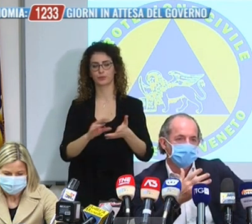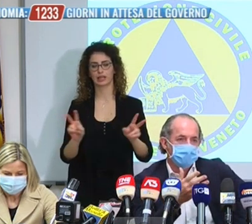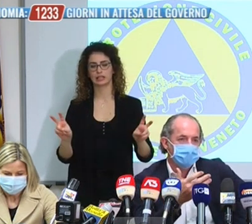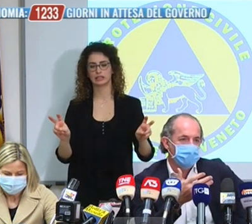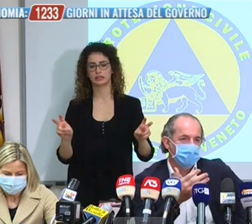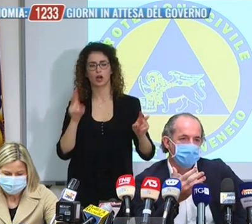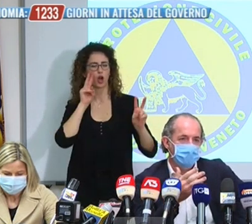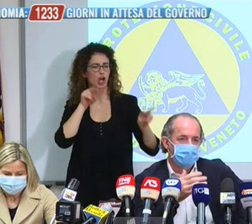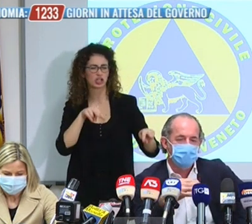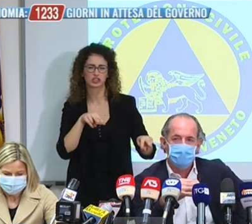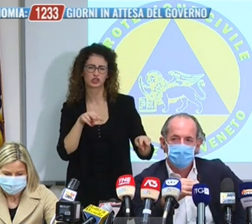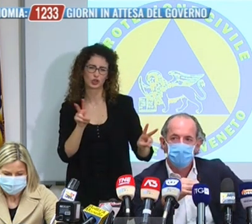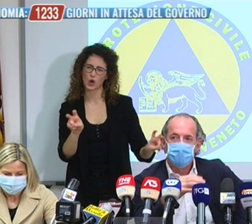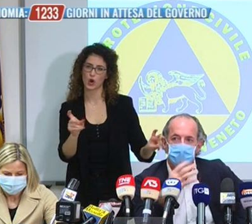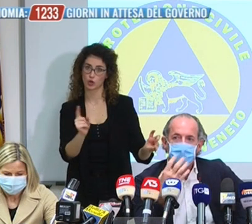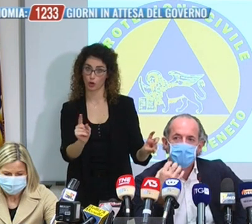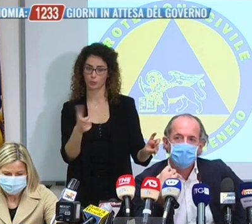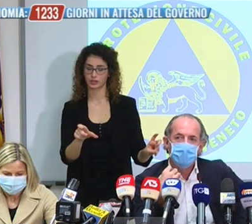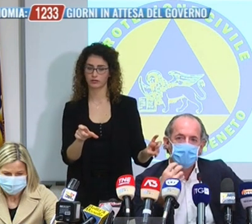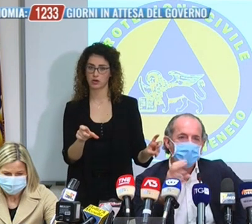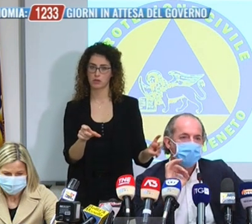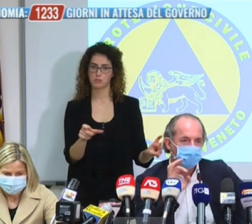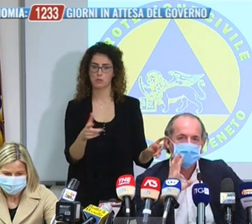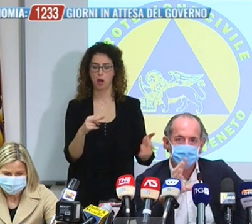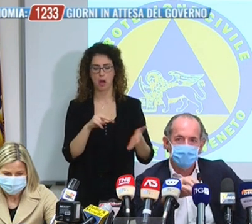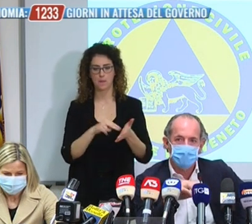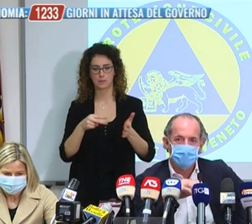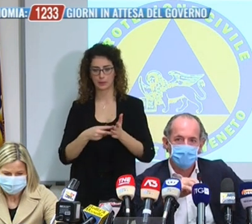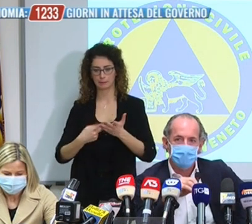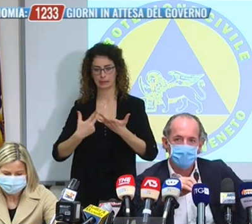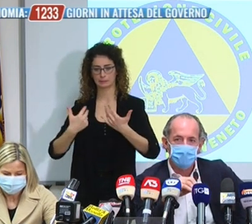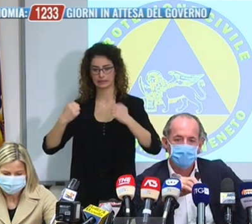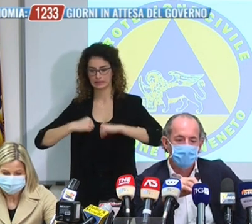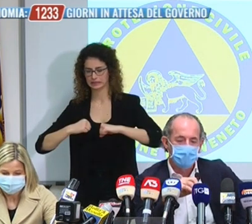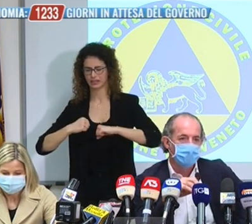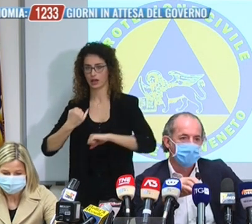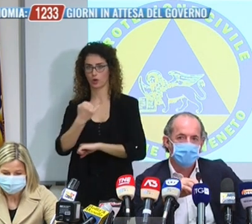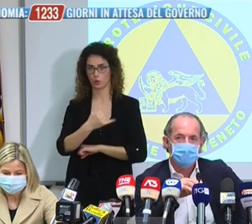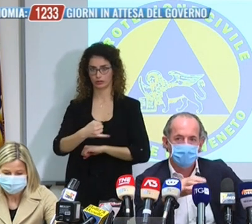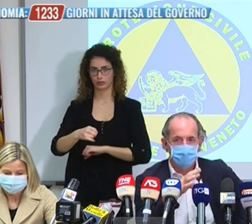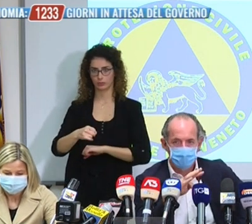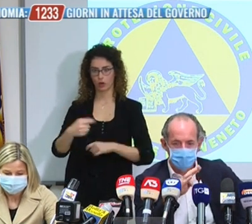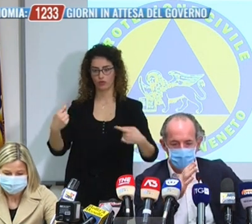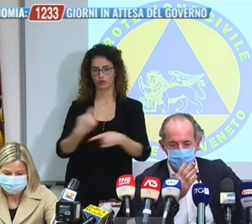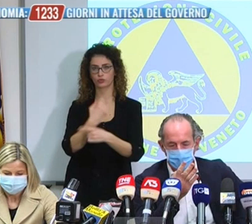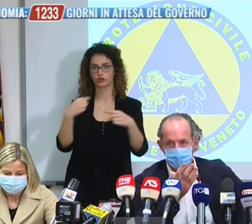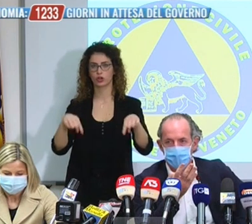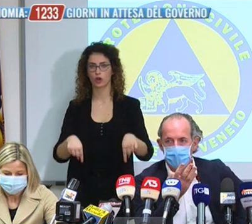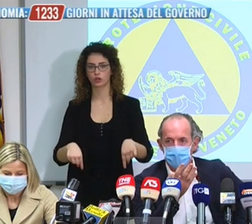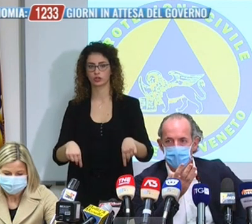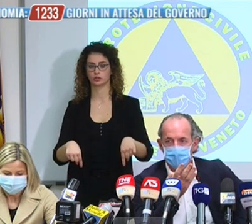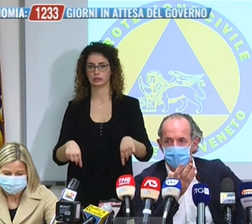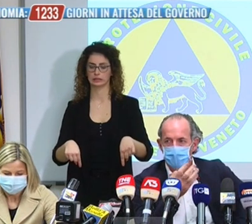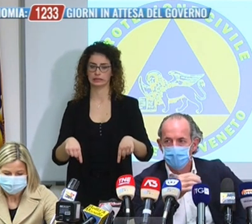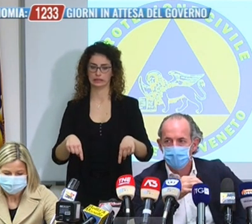non sotto osservazione perché era l'ultimo dei problemi dal punto di vista sanitario che avevamo, oggi il discorso si è un